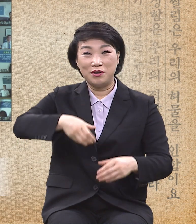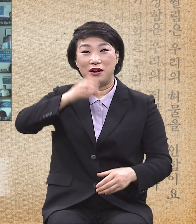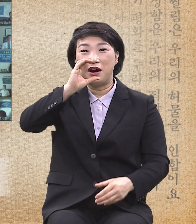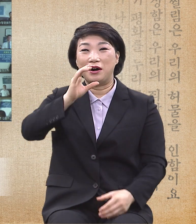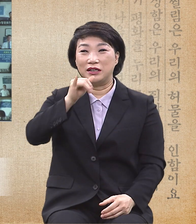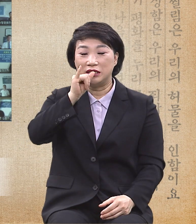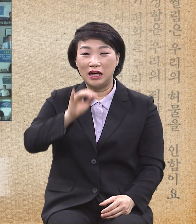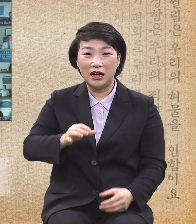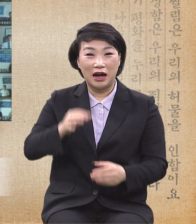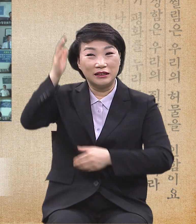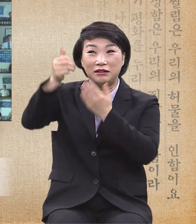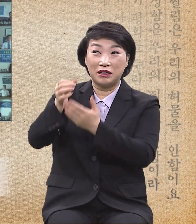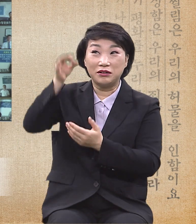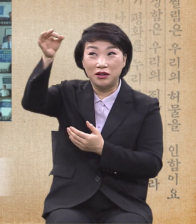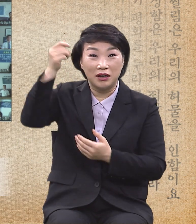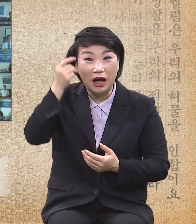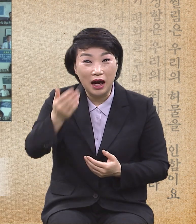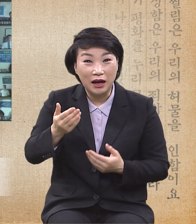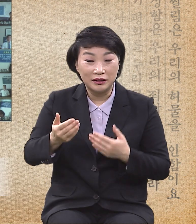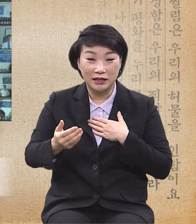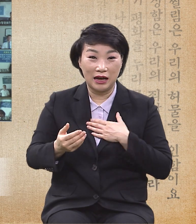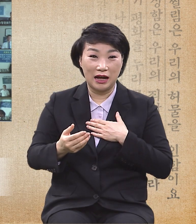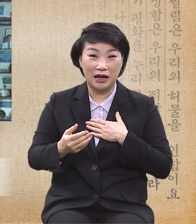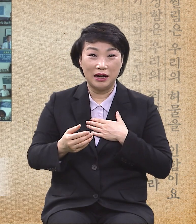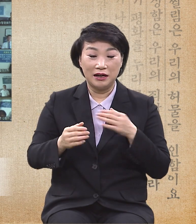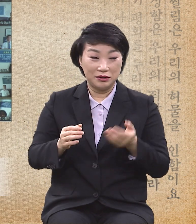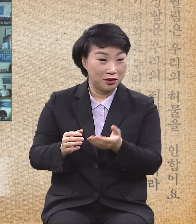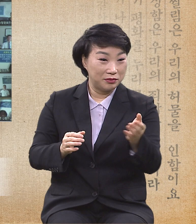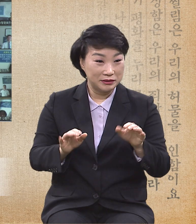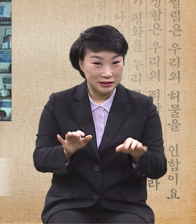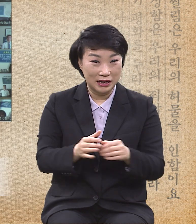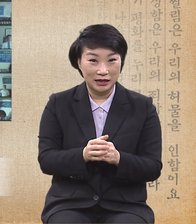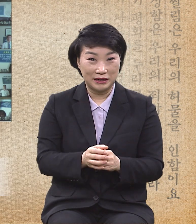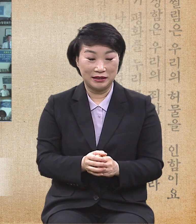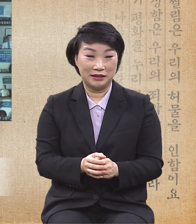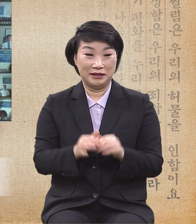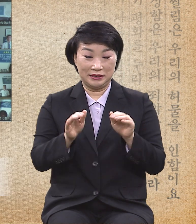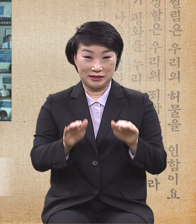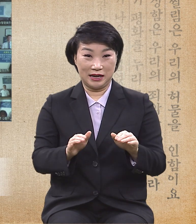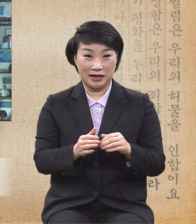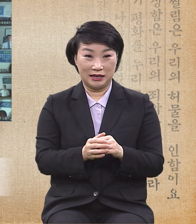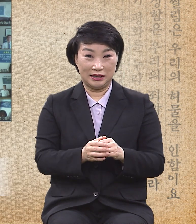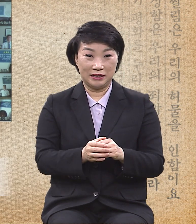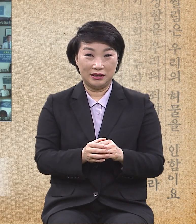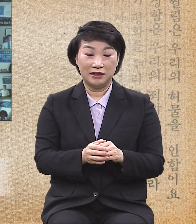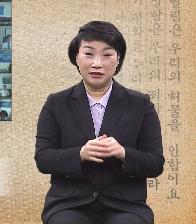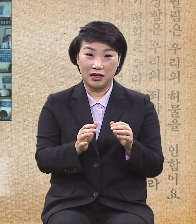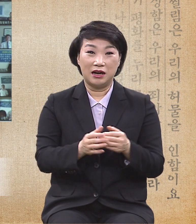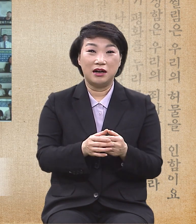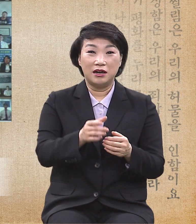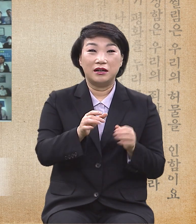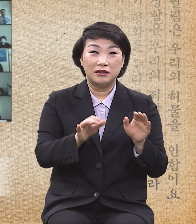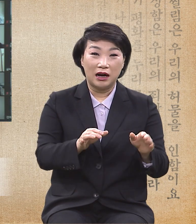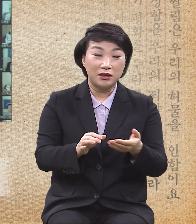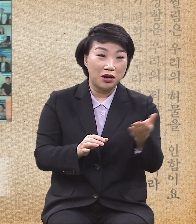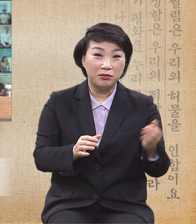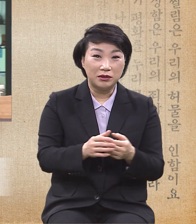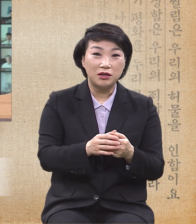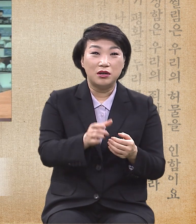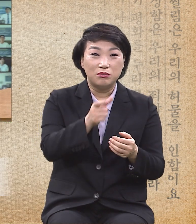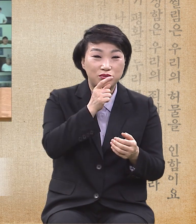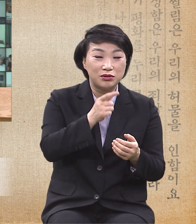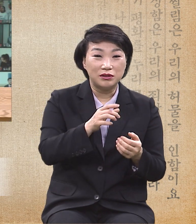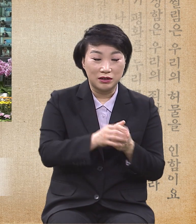주고 마셔요? 입는 물 퍼날드는 보세요. 인건비 세금 주고 마시죠.